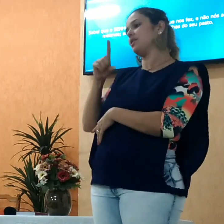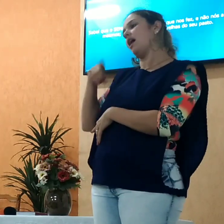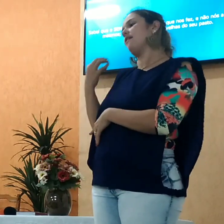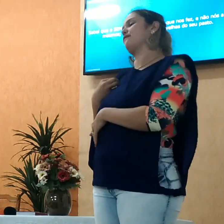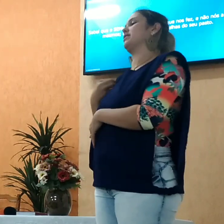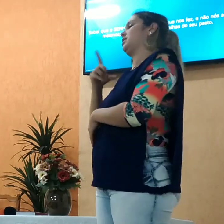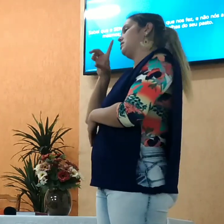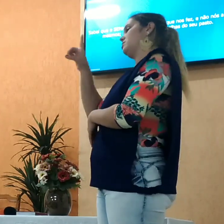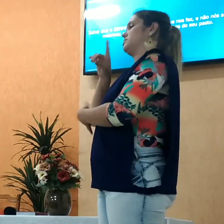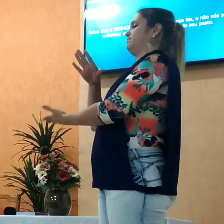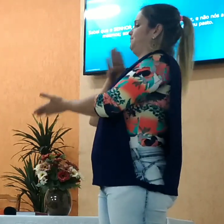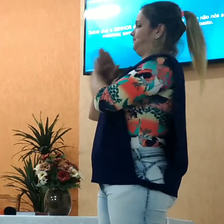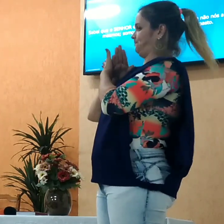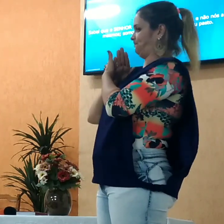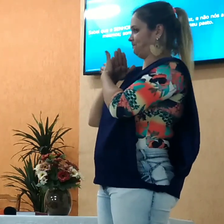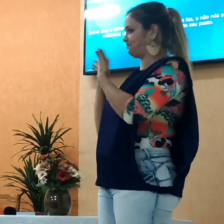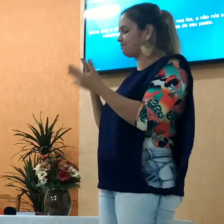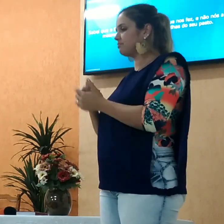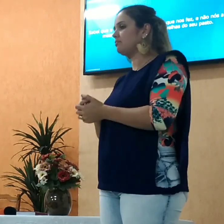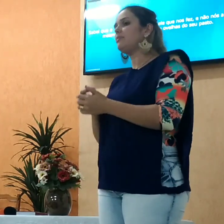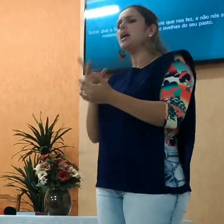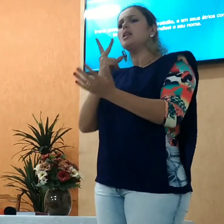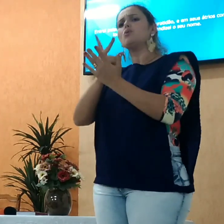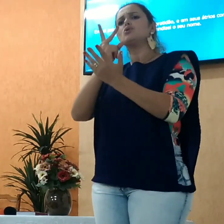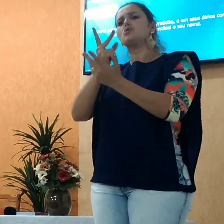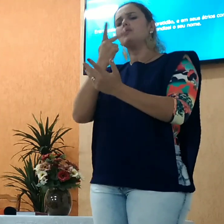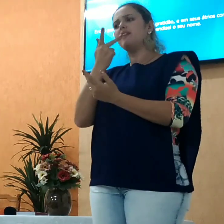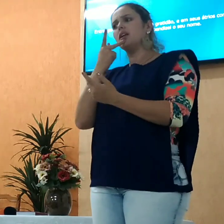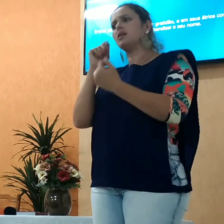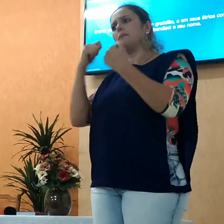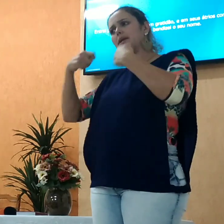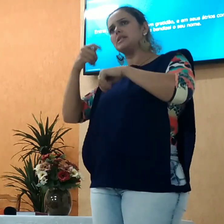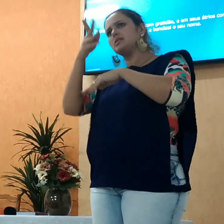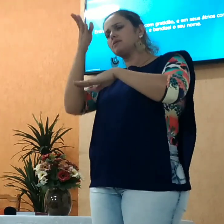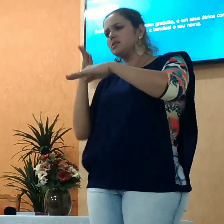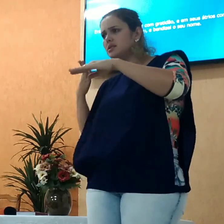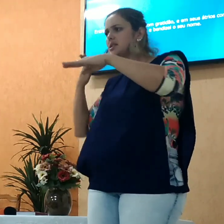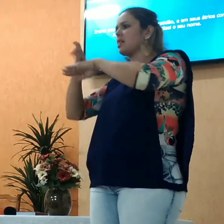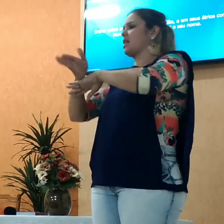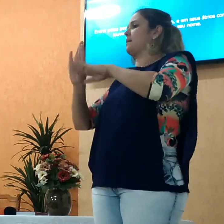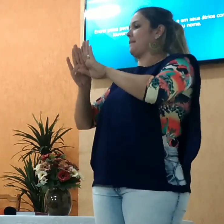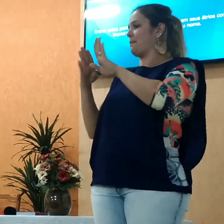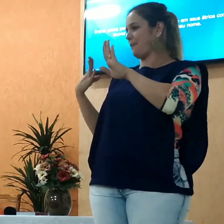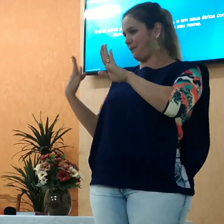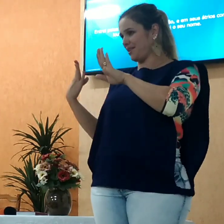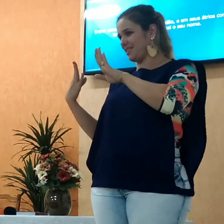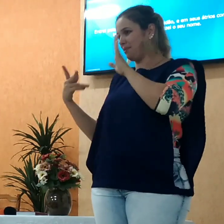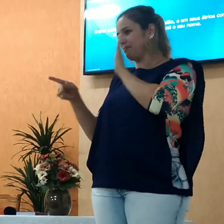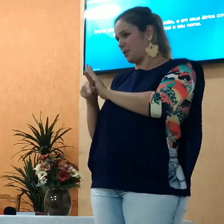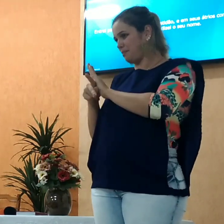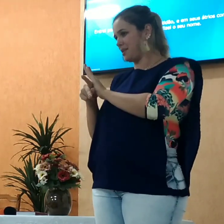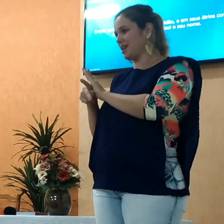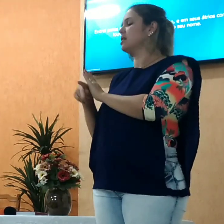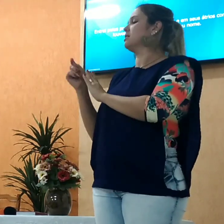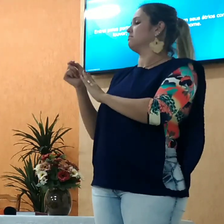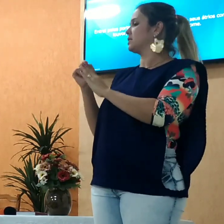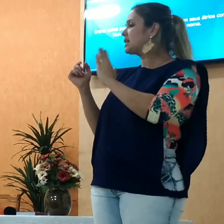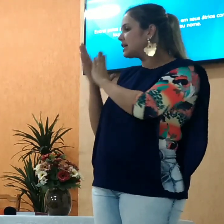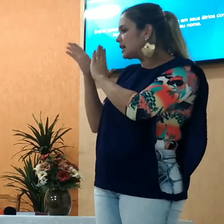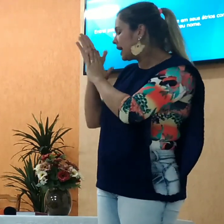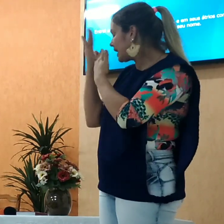E ele continua dizendo o seguinte: entrai por suas portas com ações de graça, e nos seus atos com hinos de